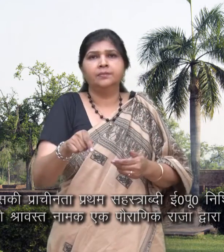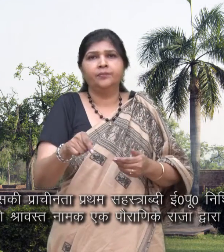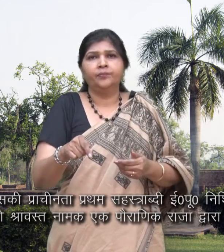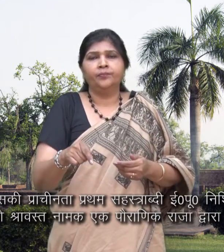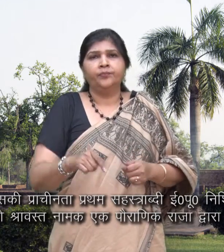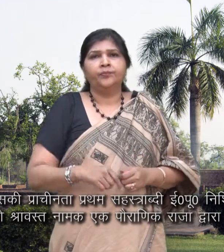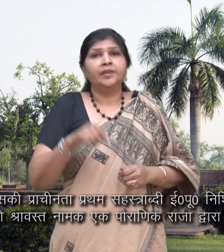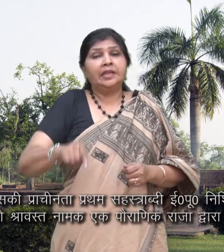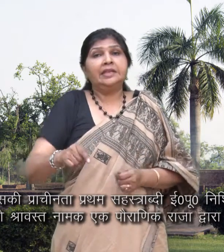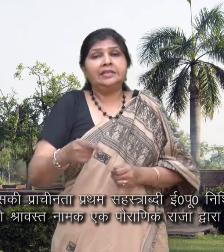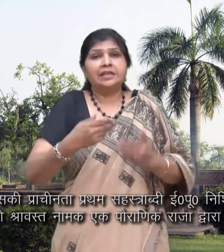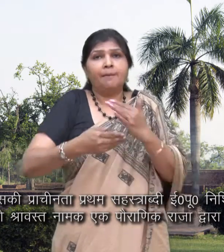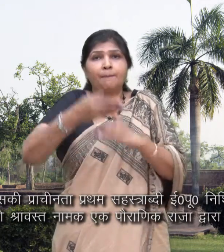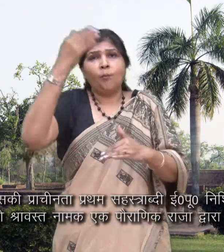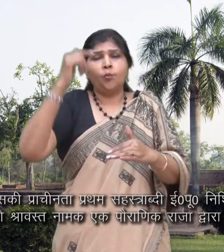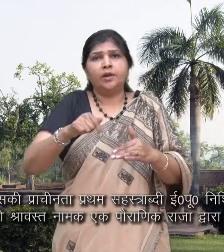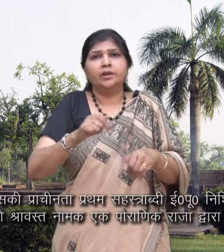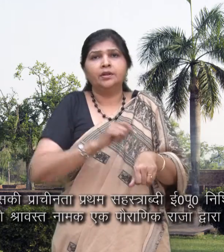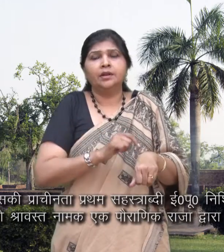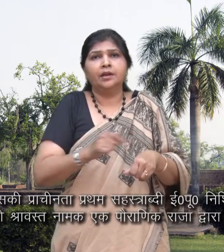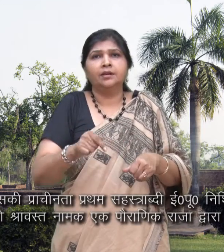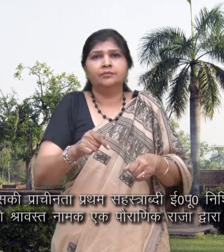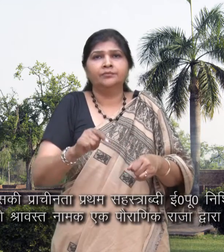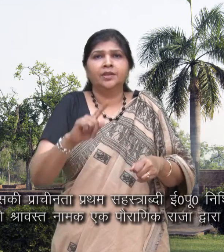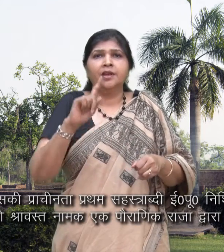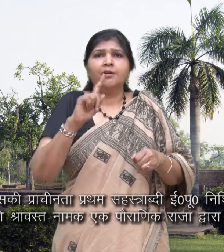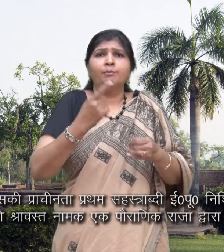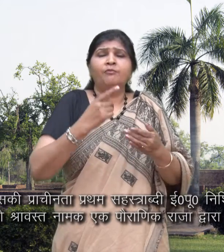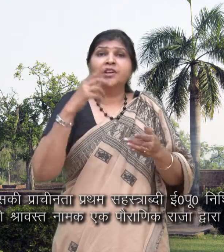इसकी प्राचीनता प्रथम सहस्त्राब्दी ईसा पूर्व निश्चित होती है।